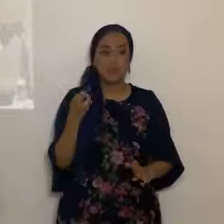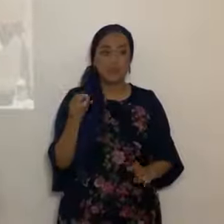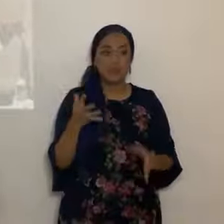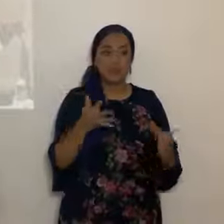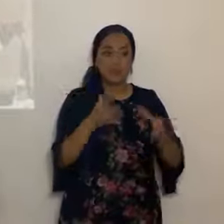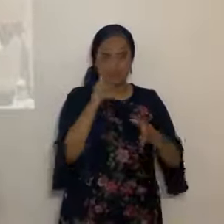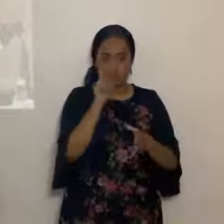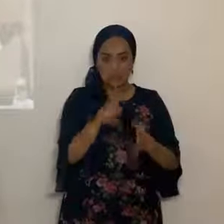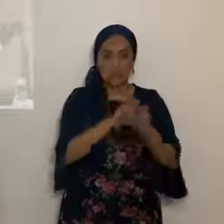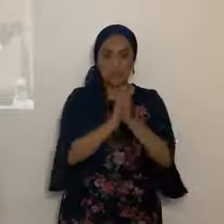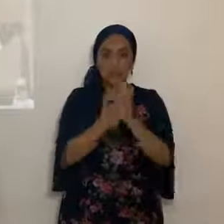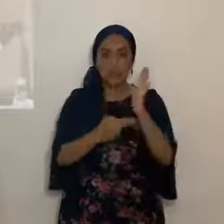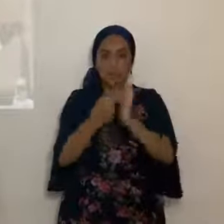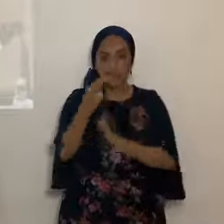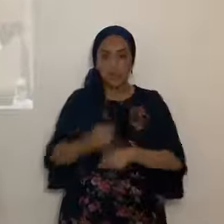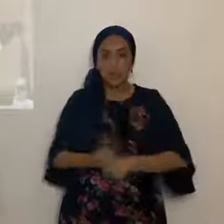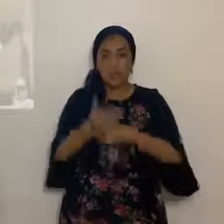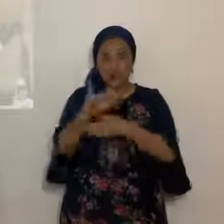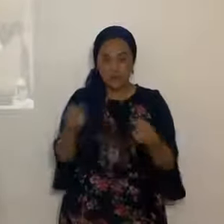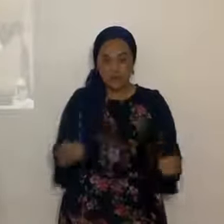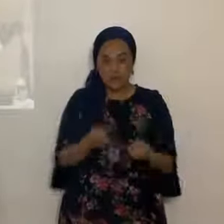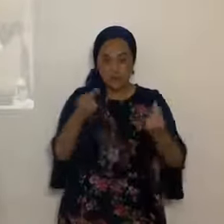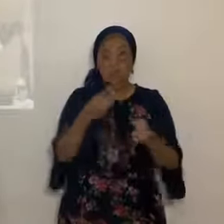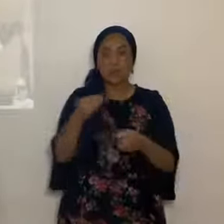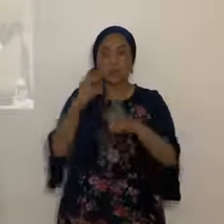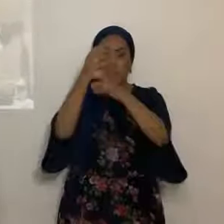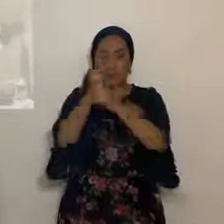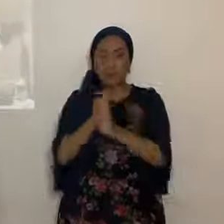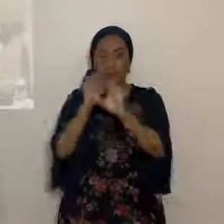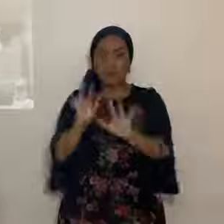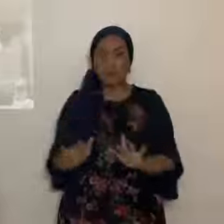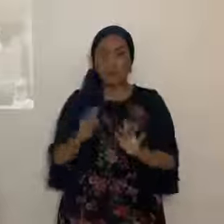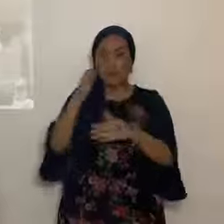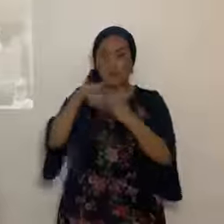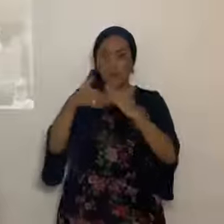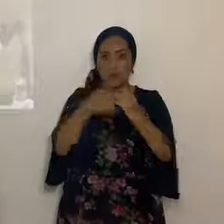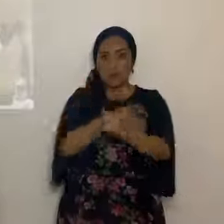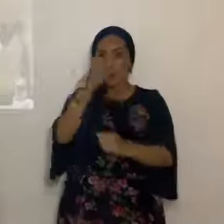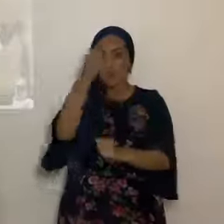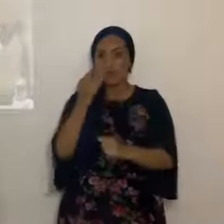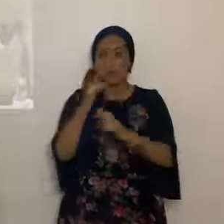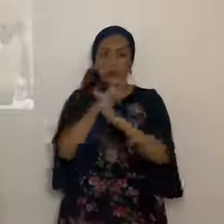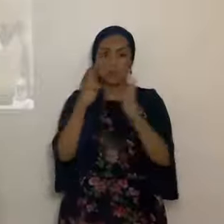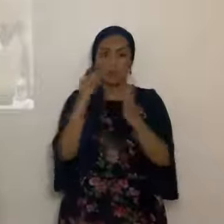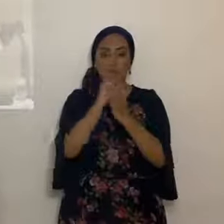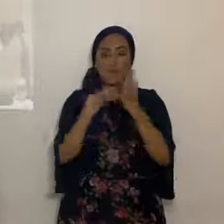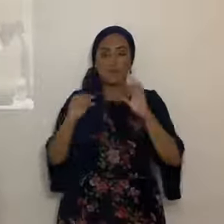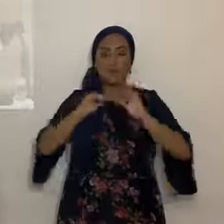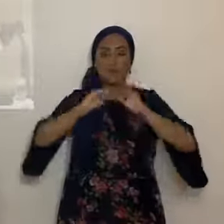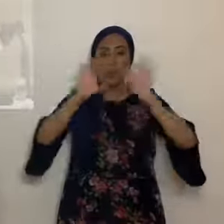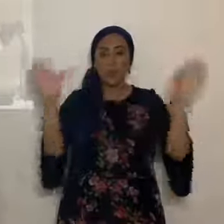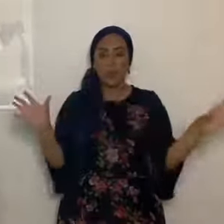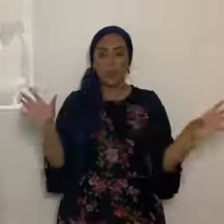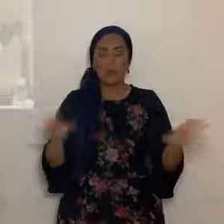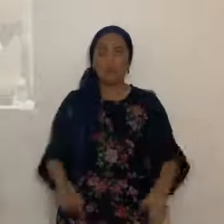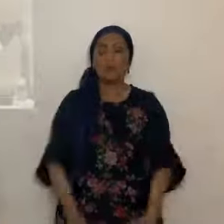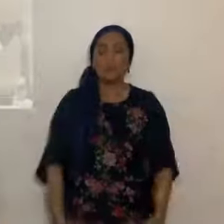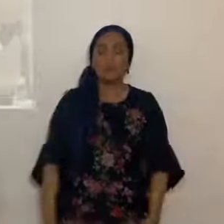sé honesto, confiesa tus pecados y alcanzas la misericordia del Todopoderoso. Ahí tienes este verso, más claro que el agua no se